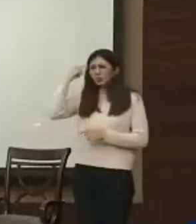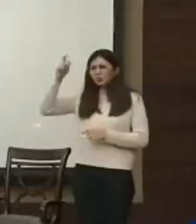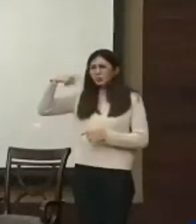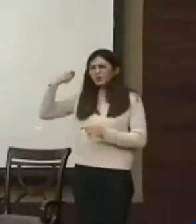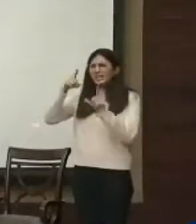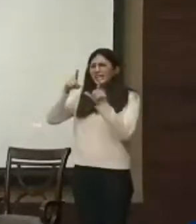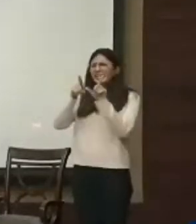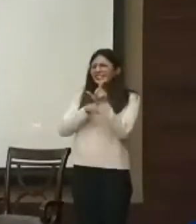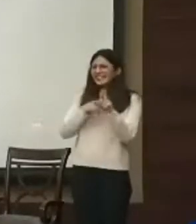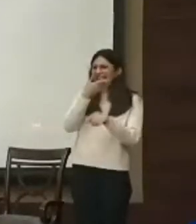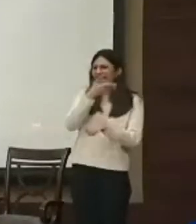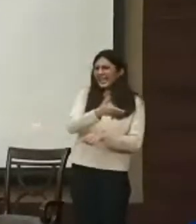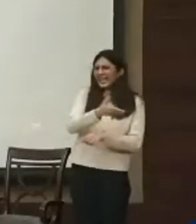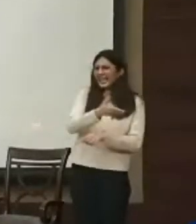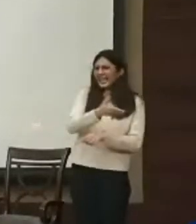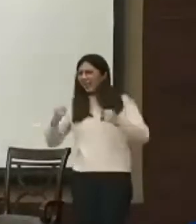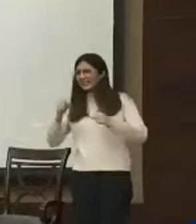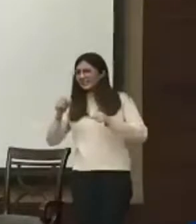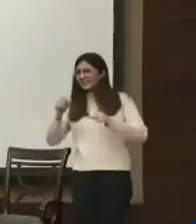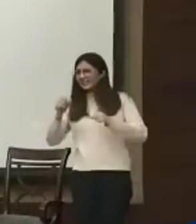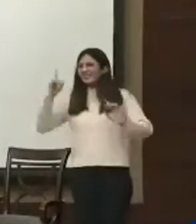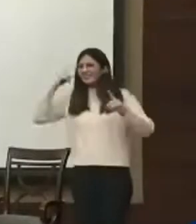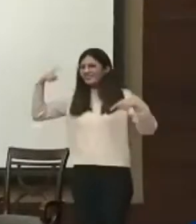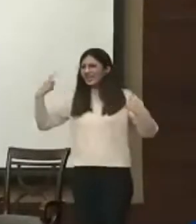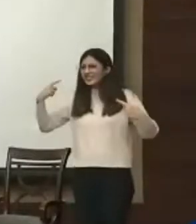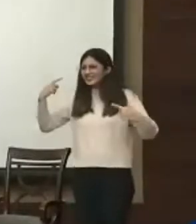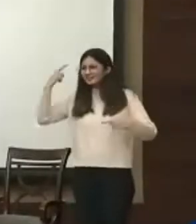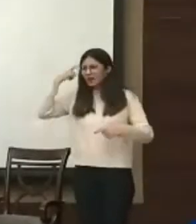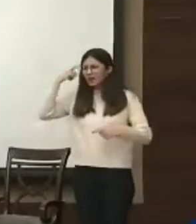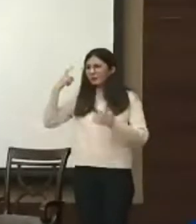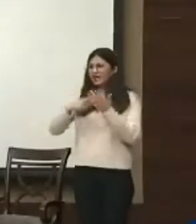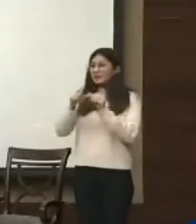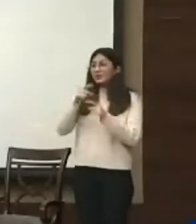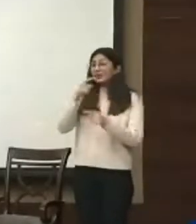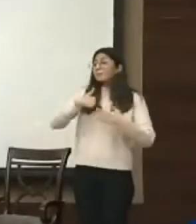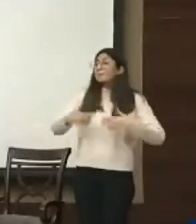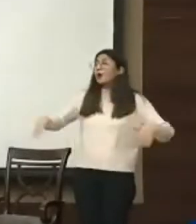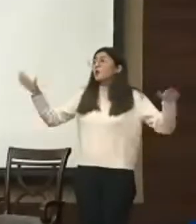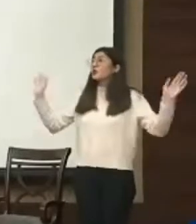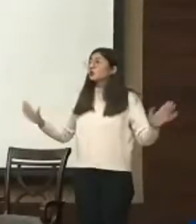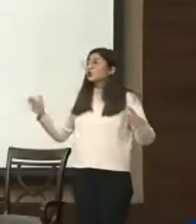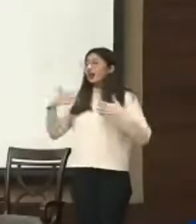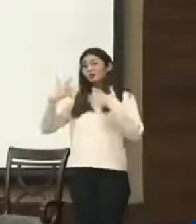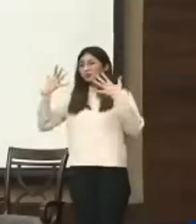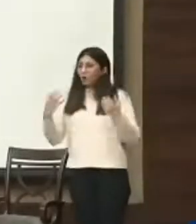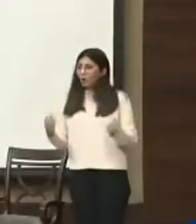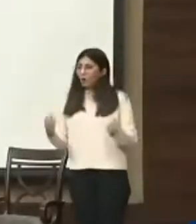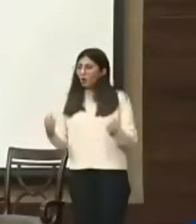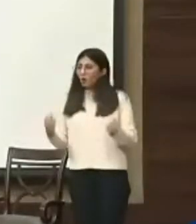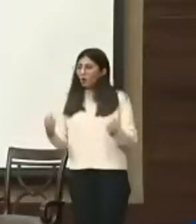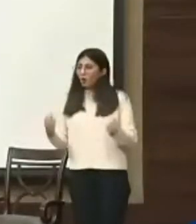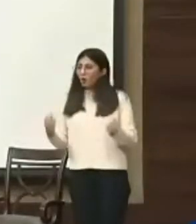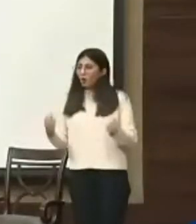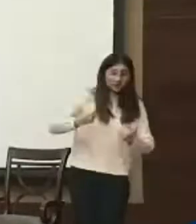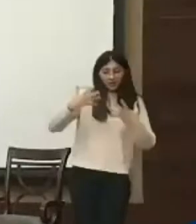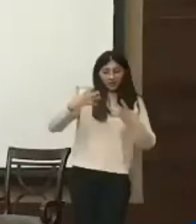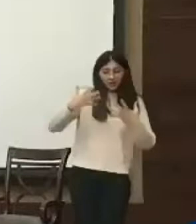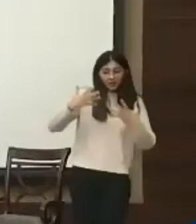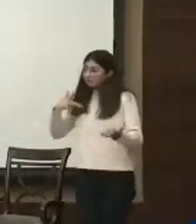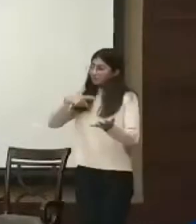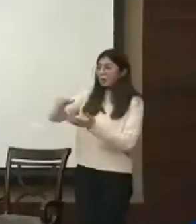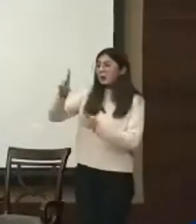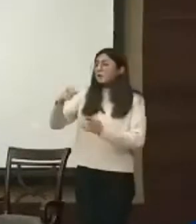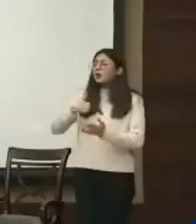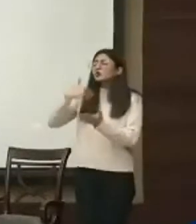Diwani, उसमें एक dialogue है रणबीर कपूर का, which goes like, मैं उड़ना चाहता हूँ, गिरना चाहता हूँ, फिसलना चाहता हूँ, बस रुकना ही नहीं